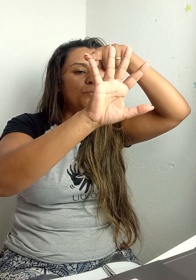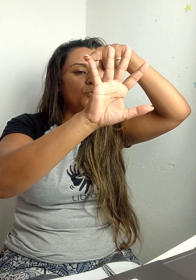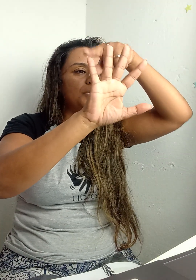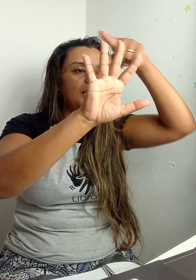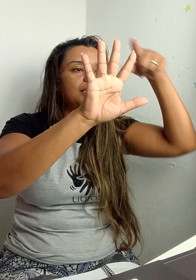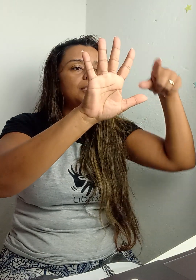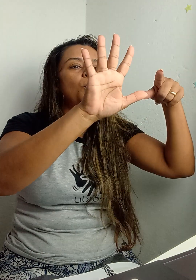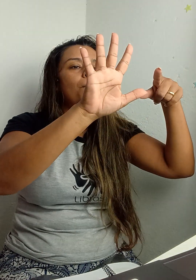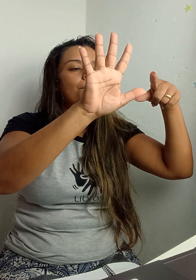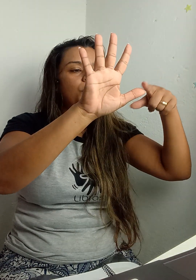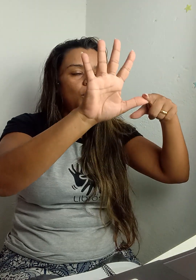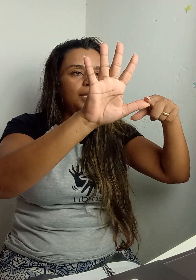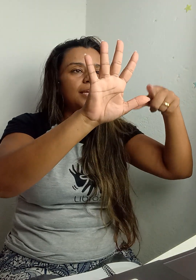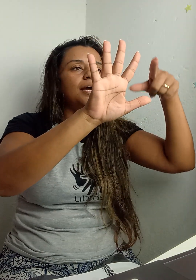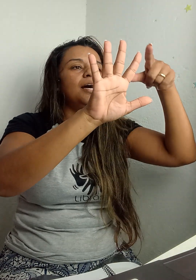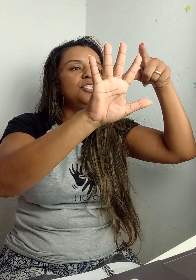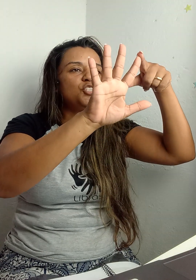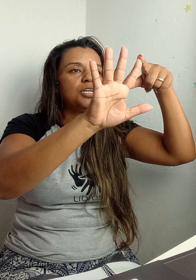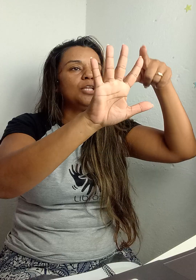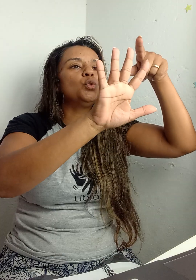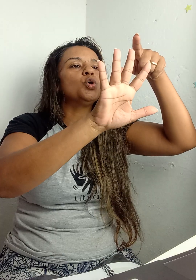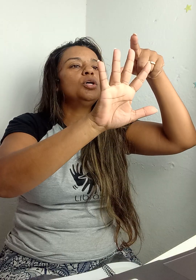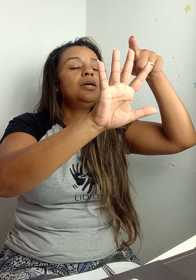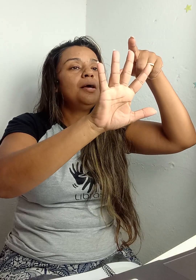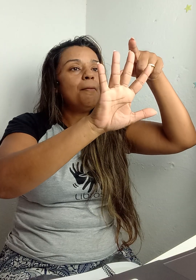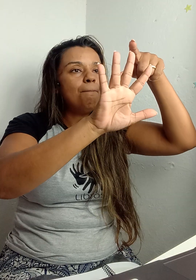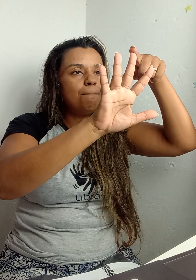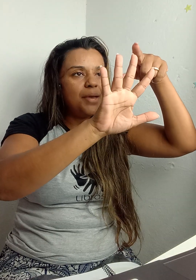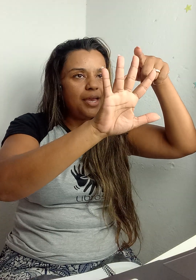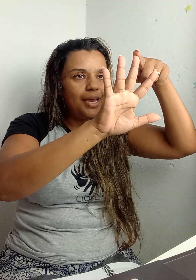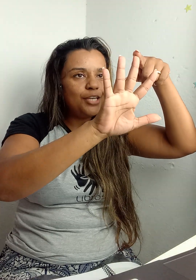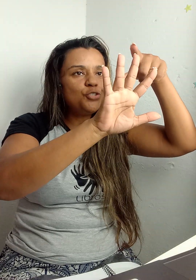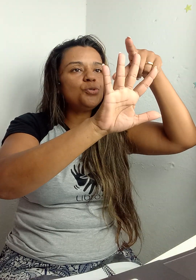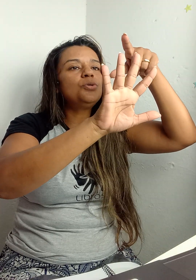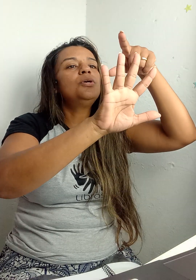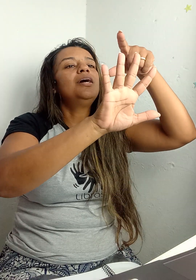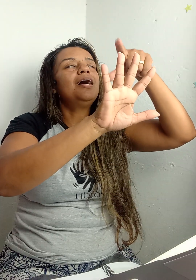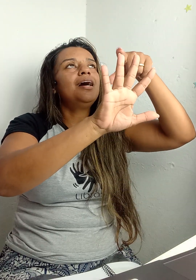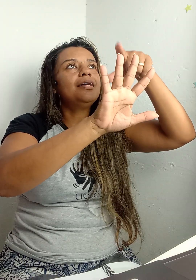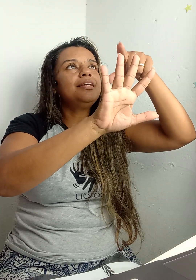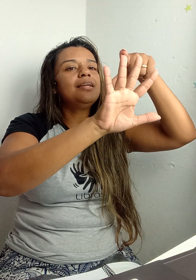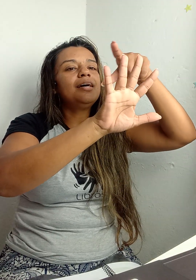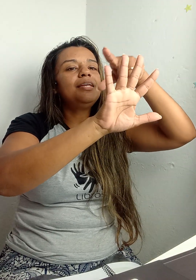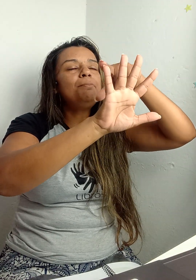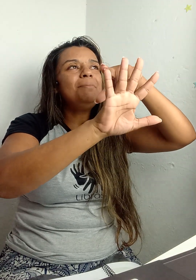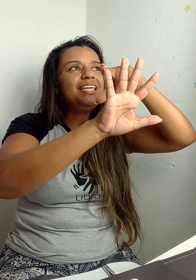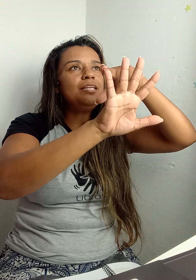mínimo, tá? Então, polegar, indicador, médio, anelar e